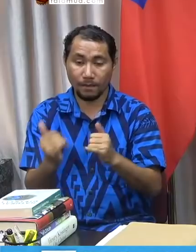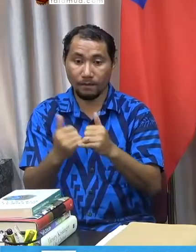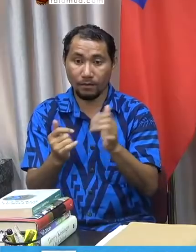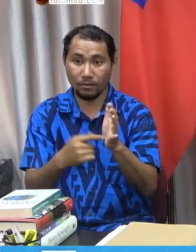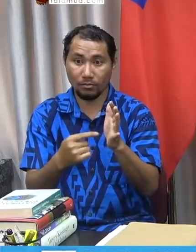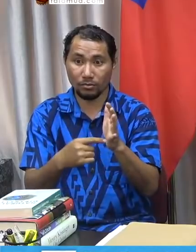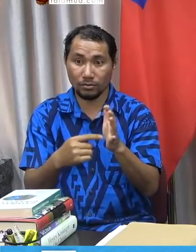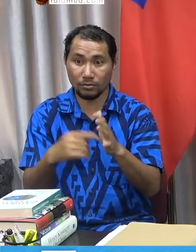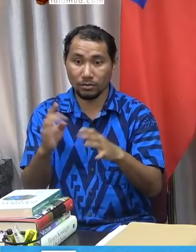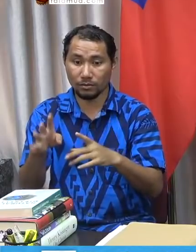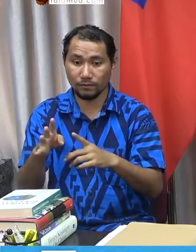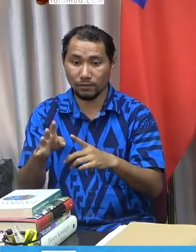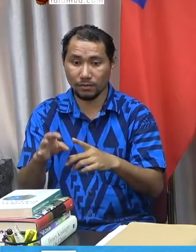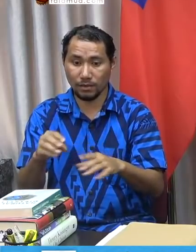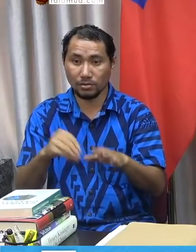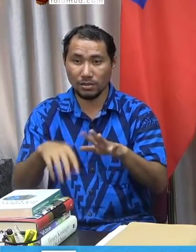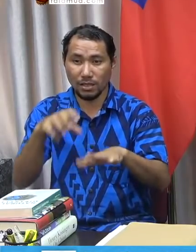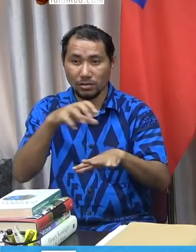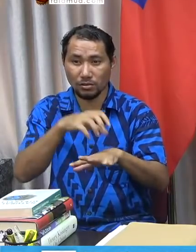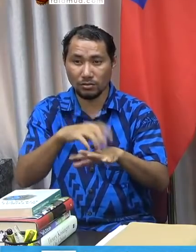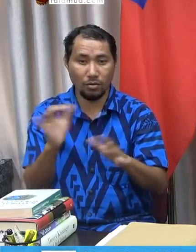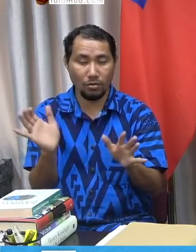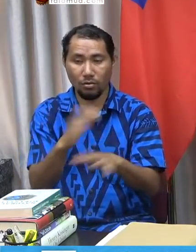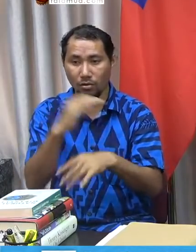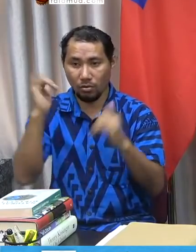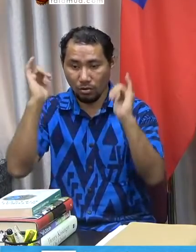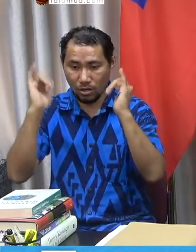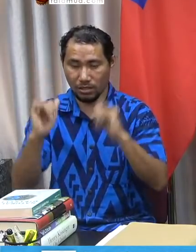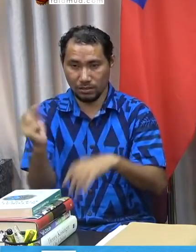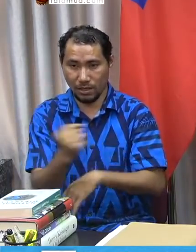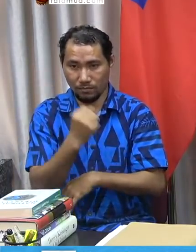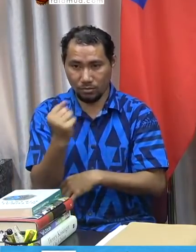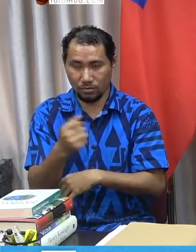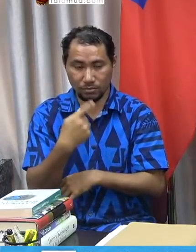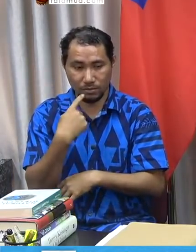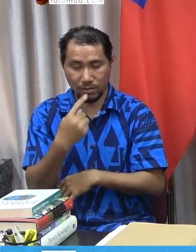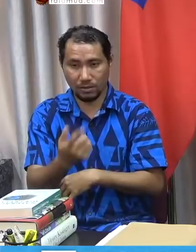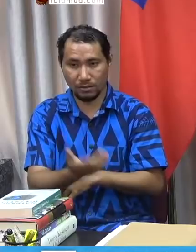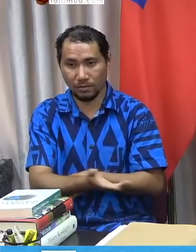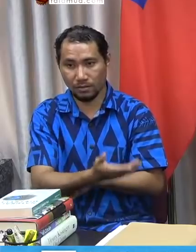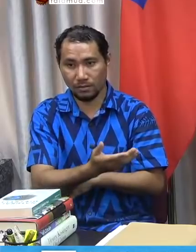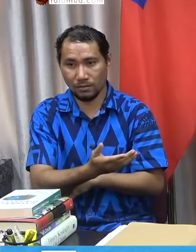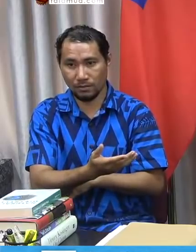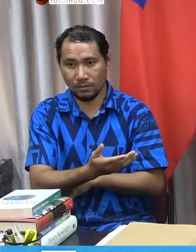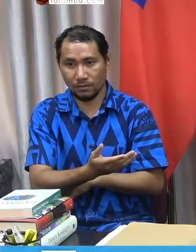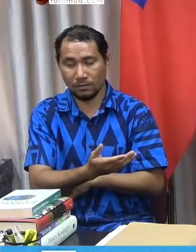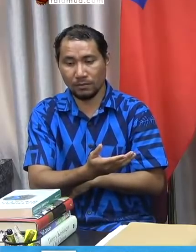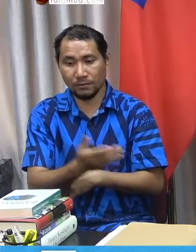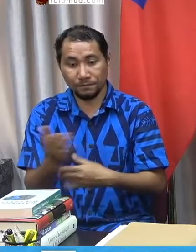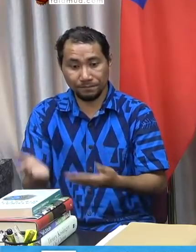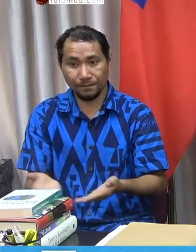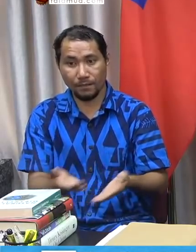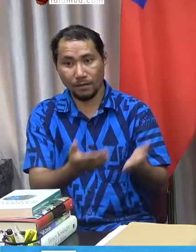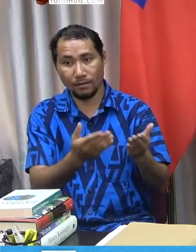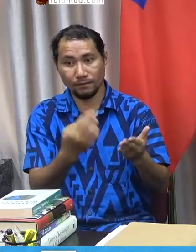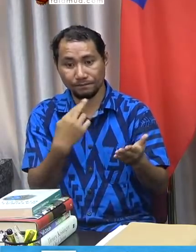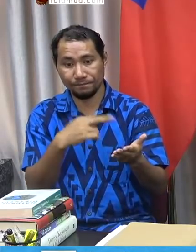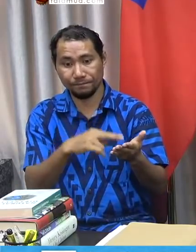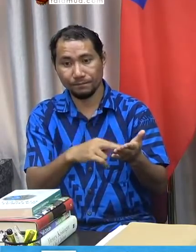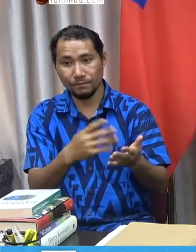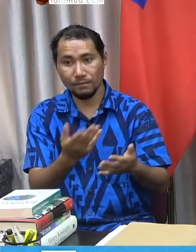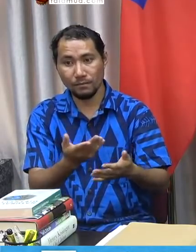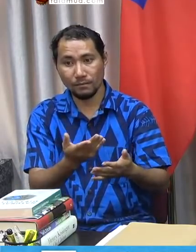sosaiete alo ia Samoa. Ma e sa whapea o na latou tuina atu le latou mau i